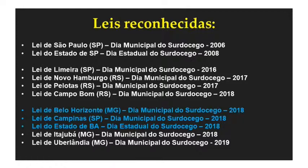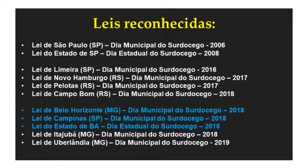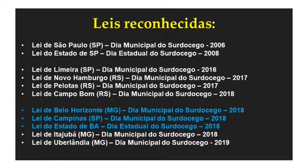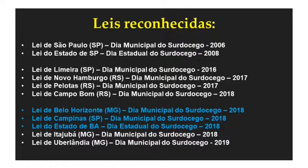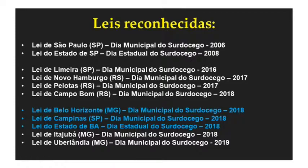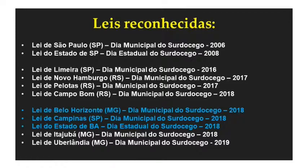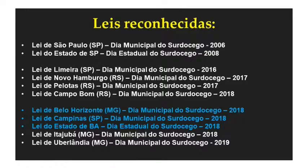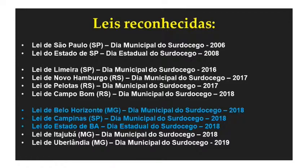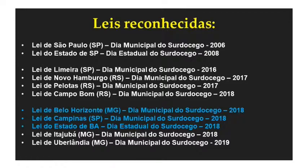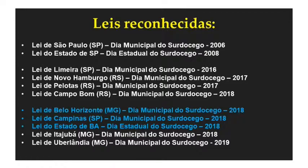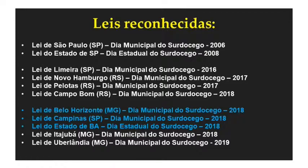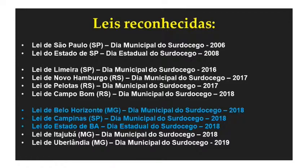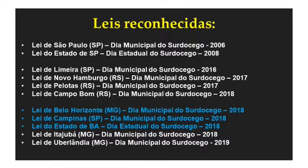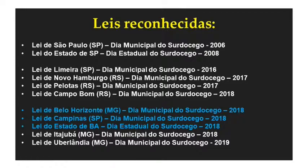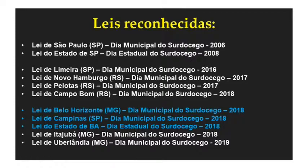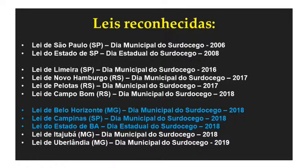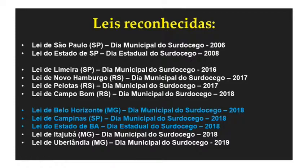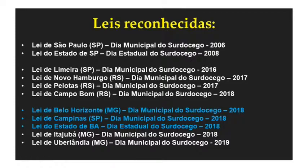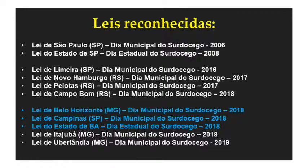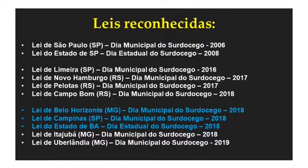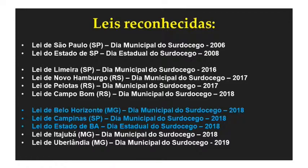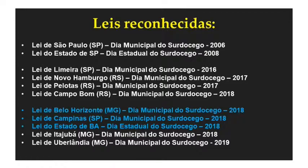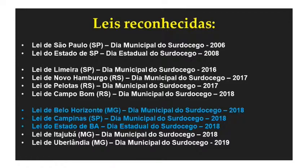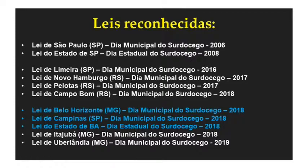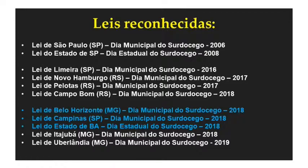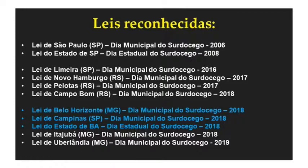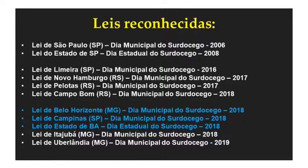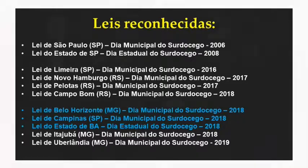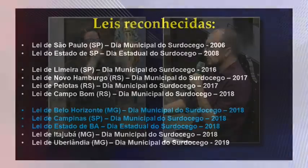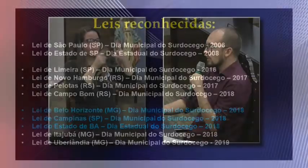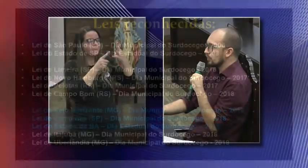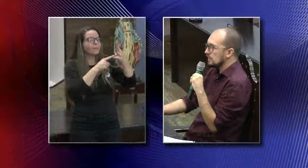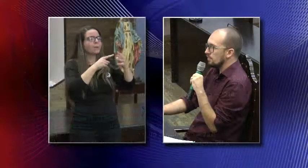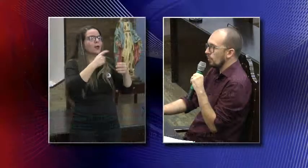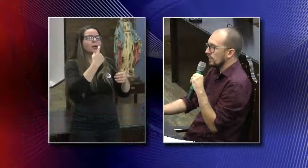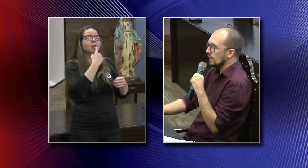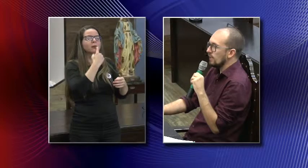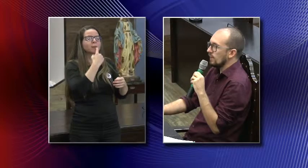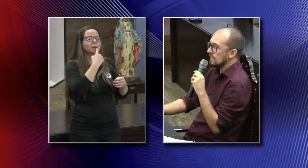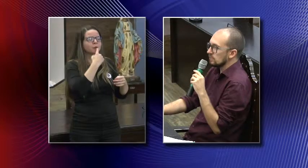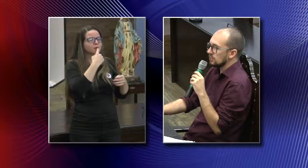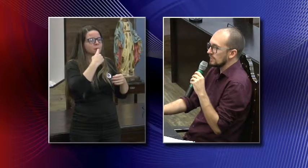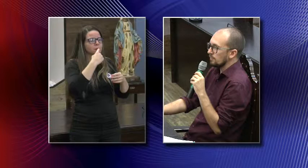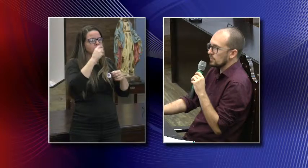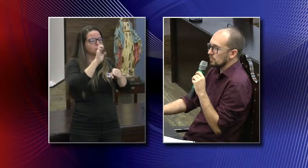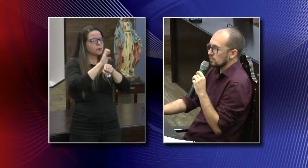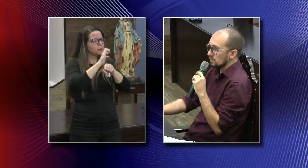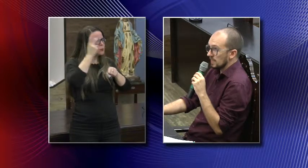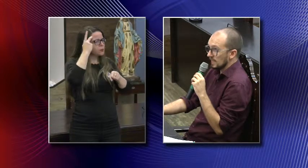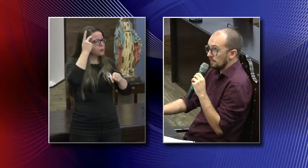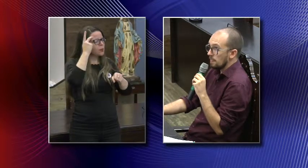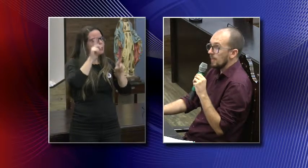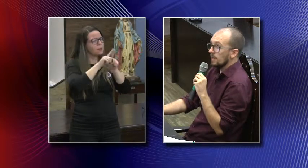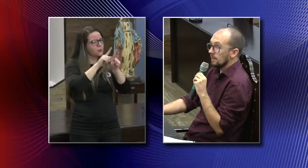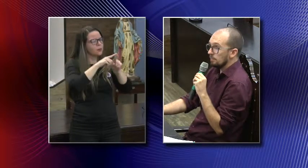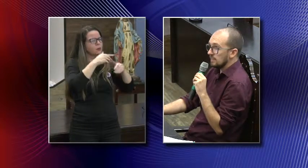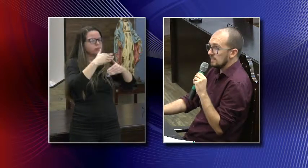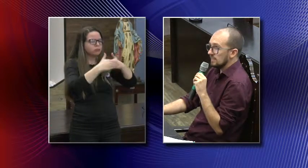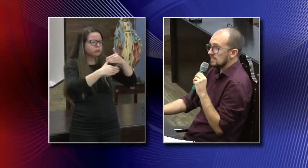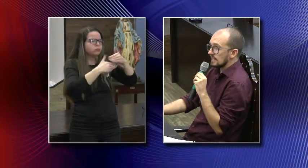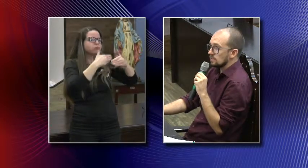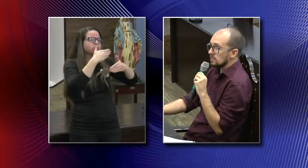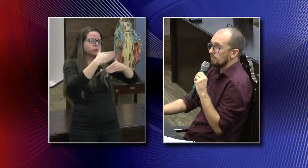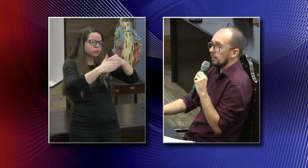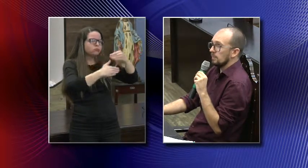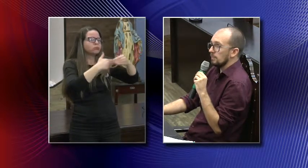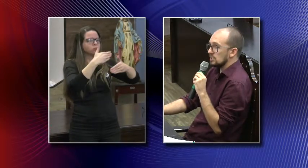votação em plenário. Então, em Belo Horizonte ainda está sendo instituída uma legislação municipal que reconhece o dia da pessoa com surdo-cegueira. Campinas,